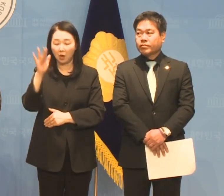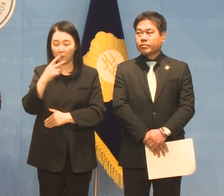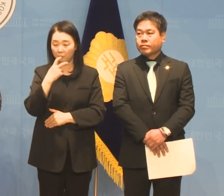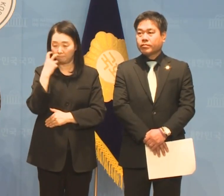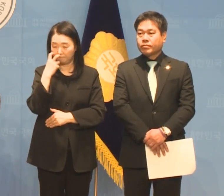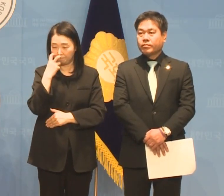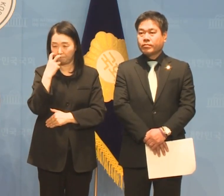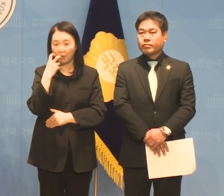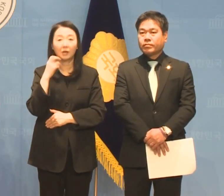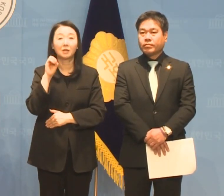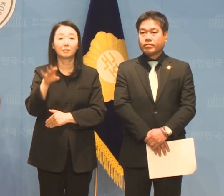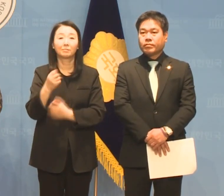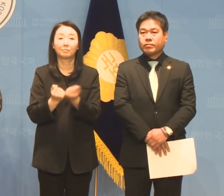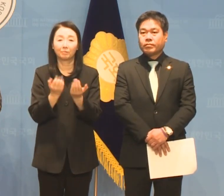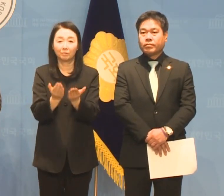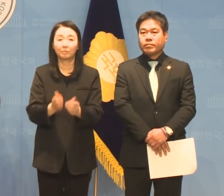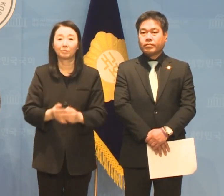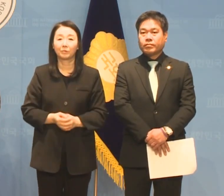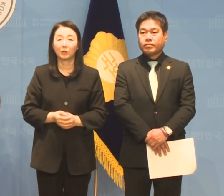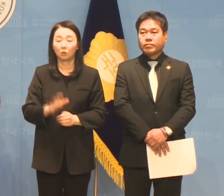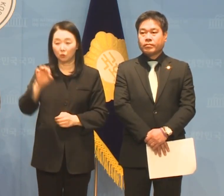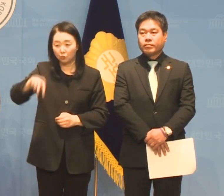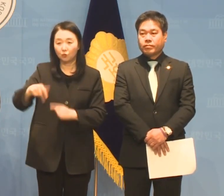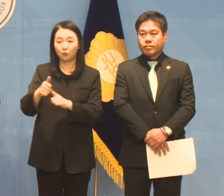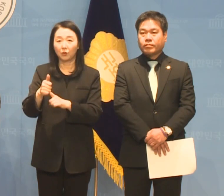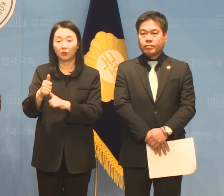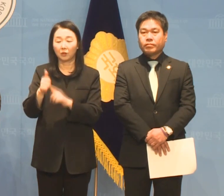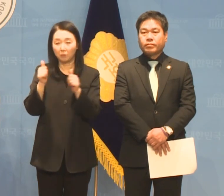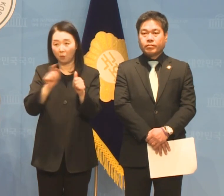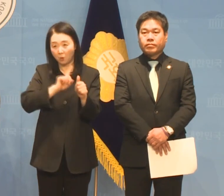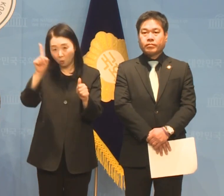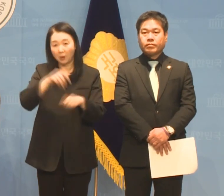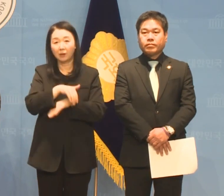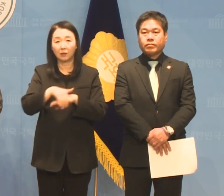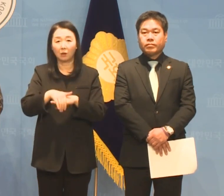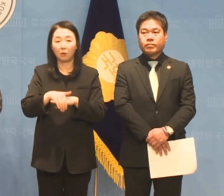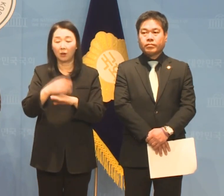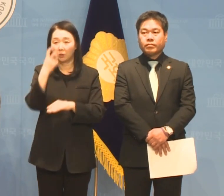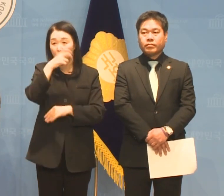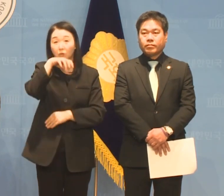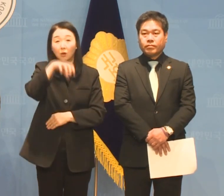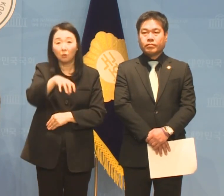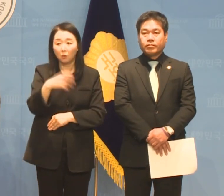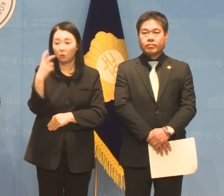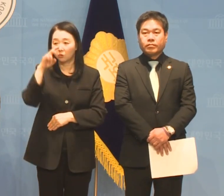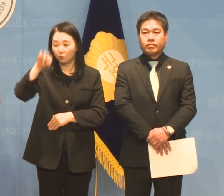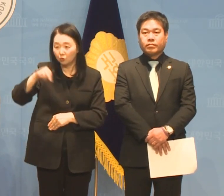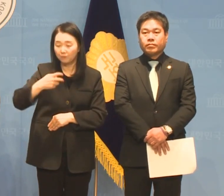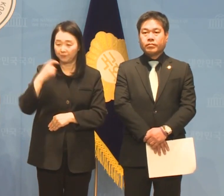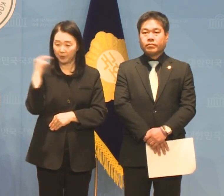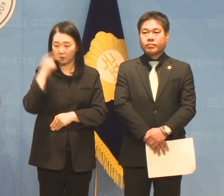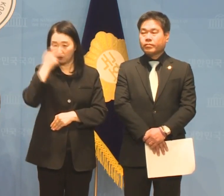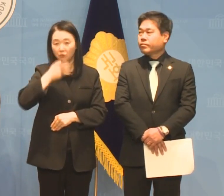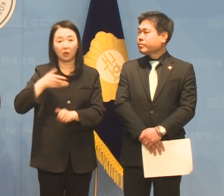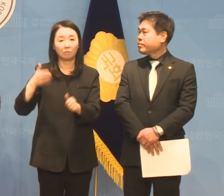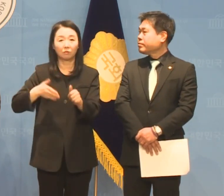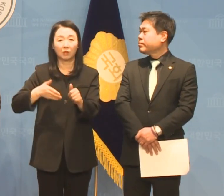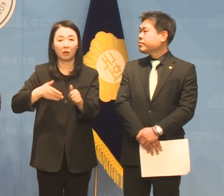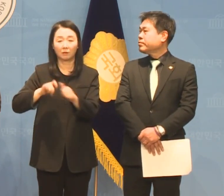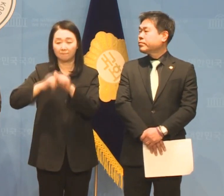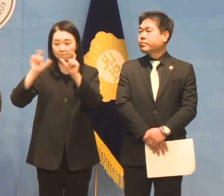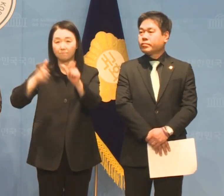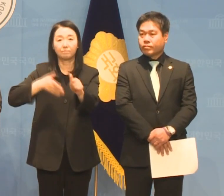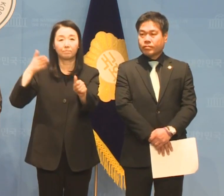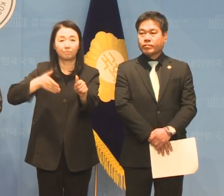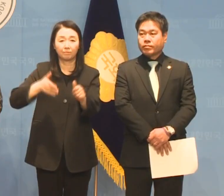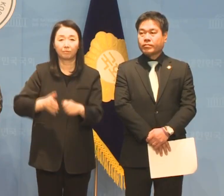것을 말씀드릴 것이며 오늘 유동규에 대해서 고발을 합니다. 수사당국은 유동규를 철저히 수사하여 엄벌에 처해 주실